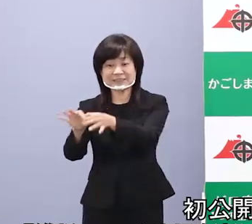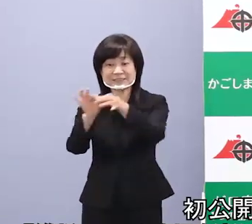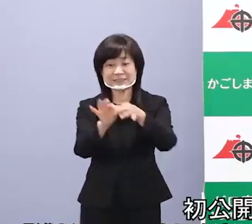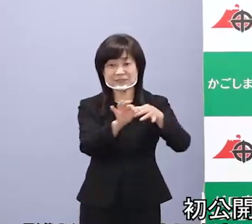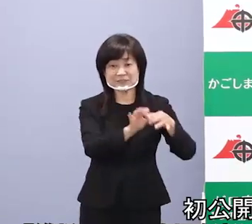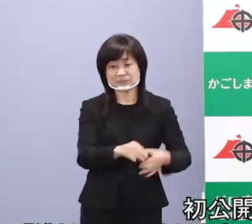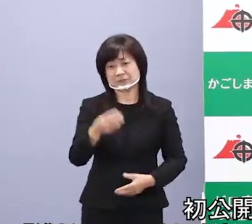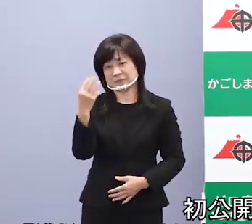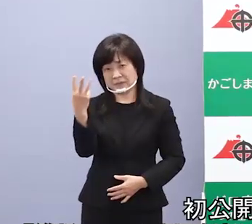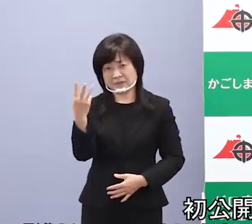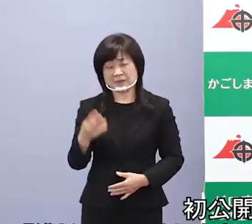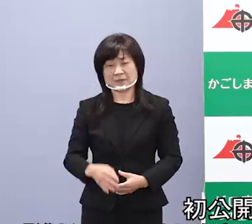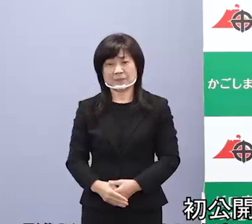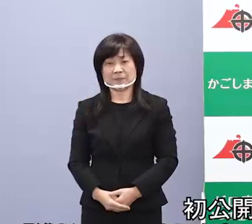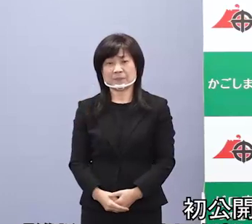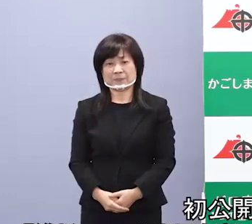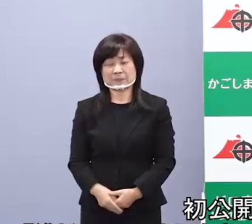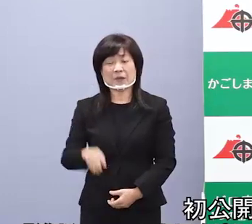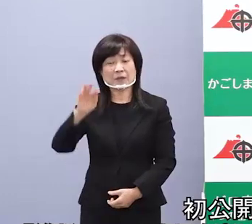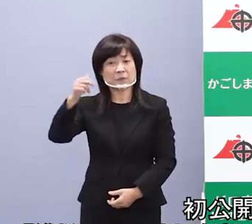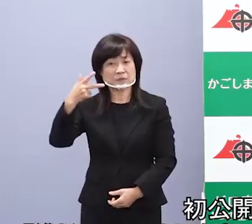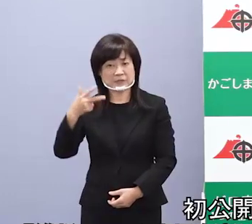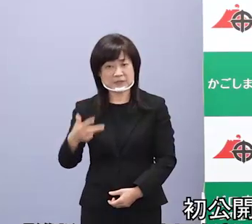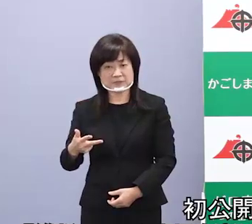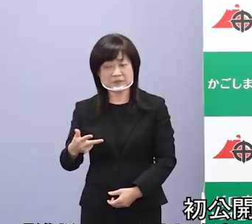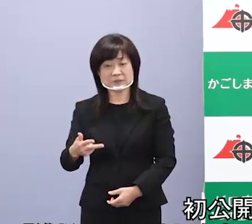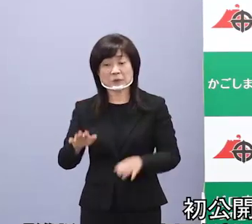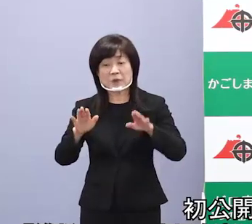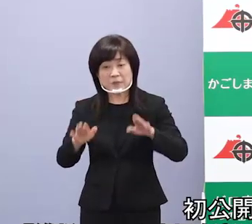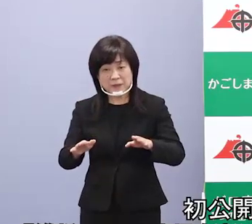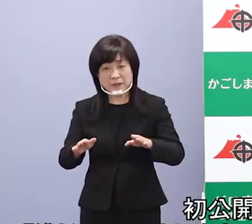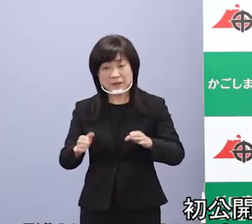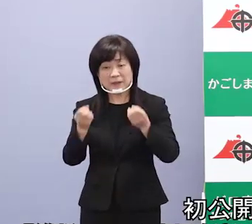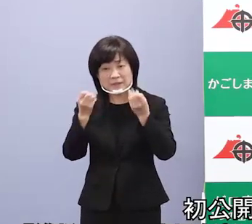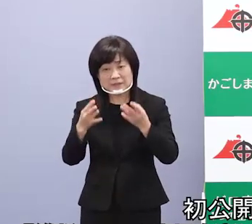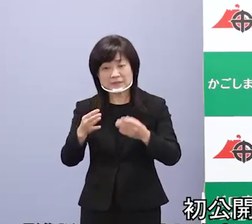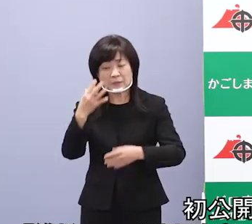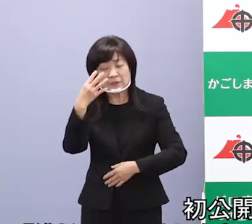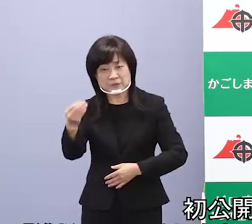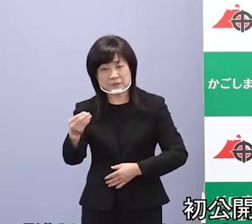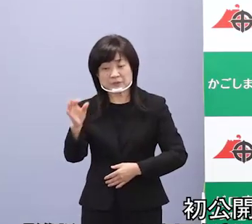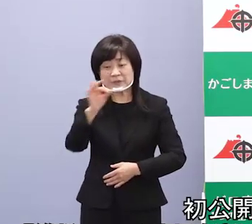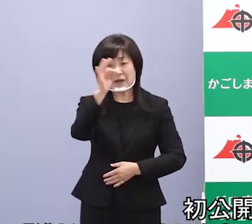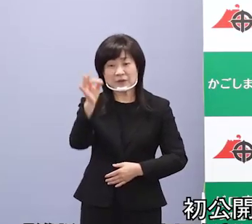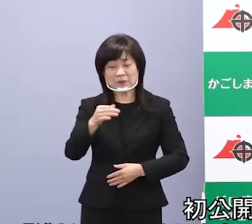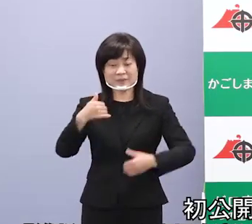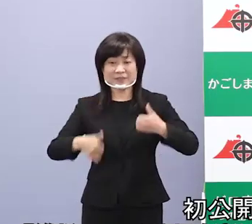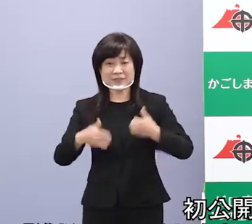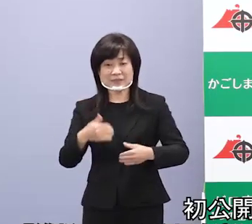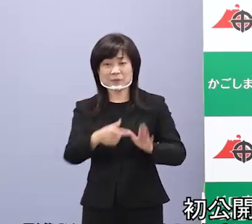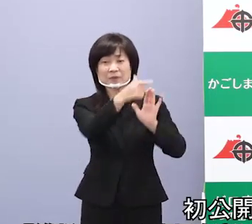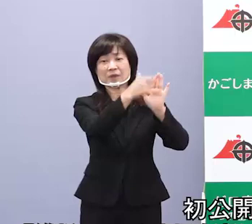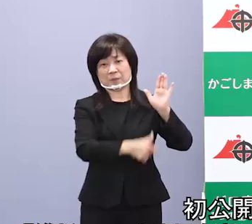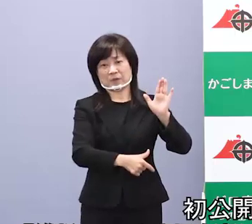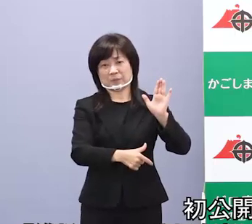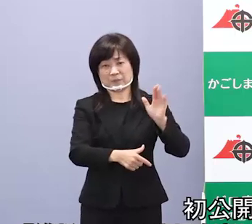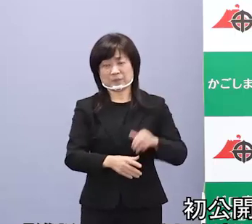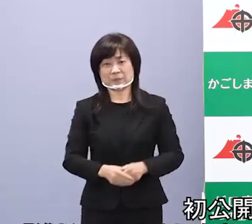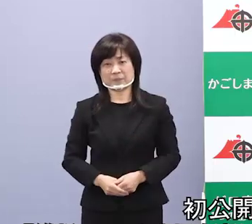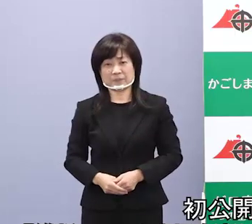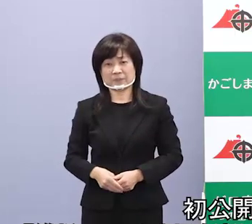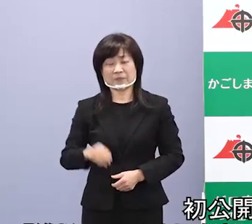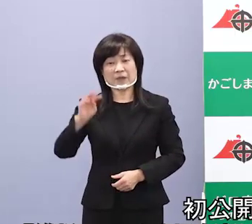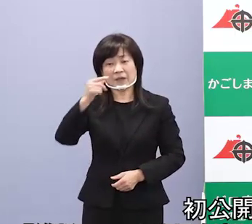ります。鹿児島市のリアルの魅力を観光でリアルに満喫をテーマに、果